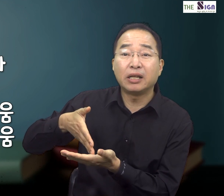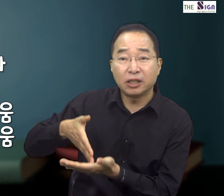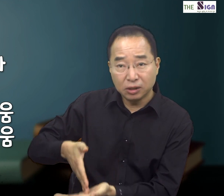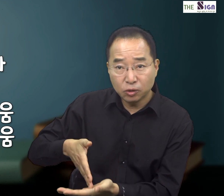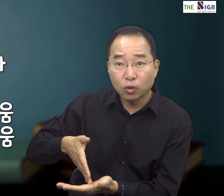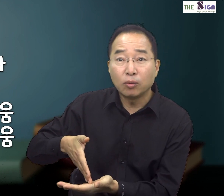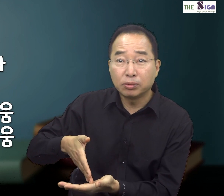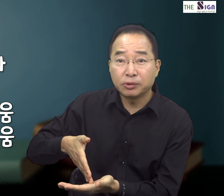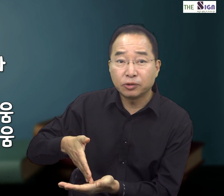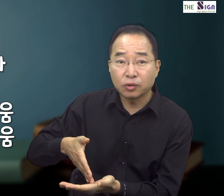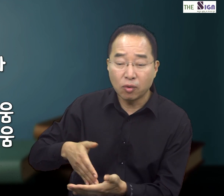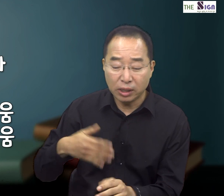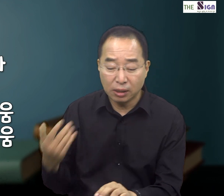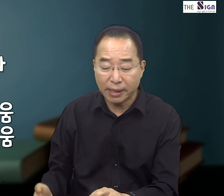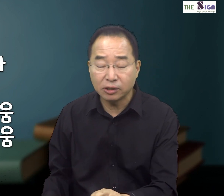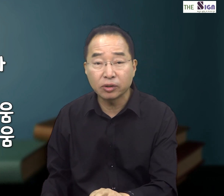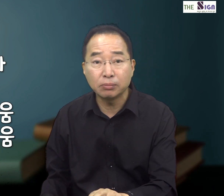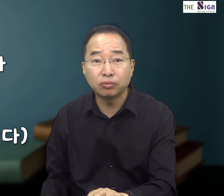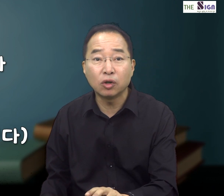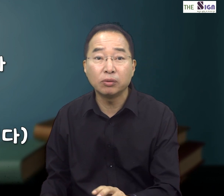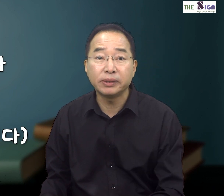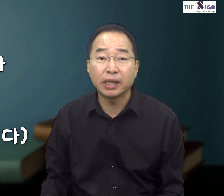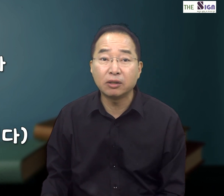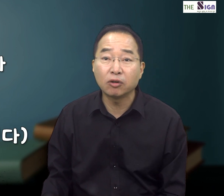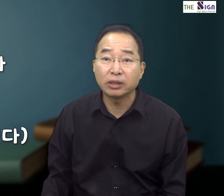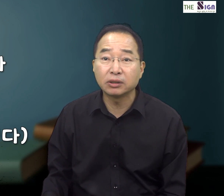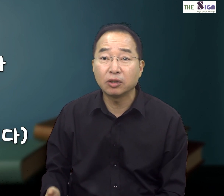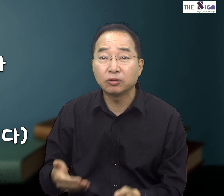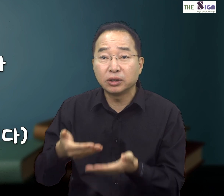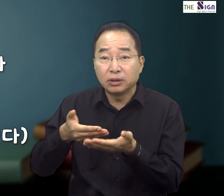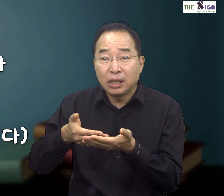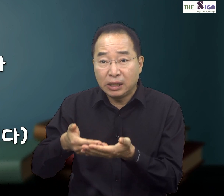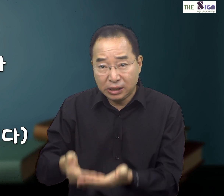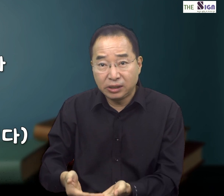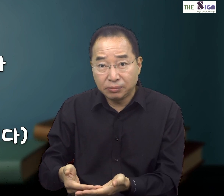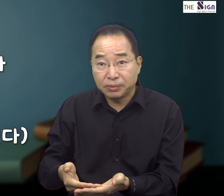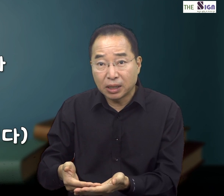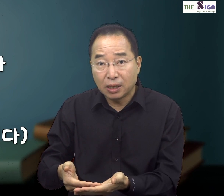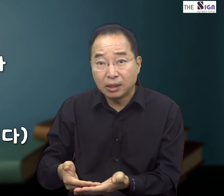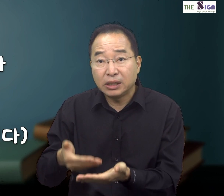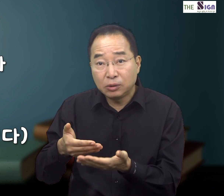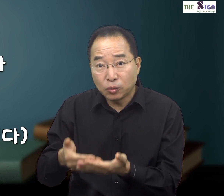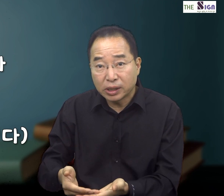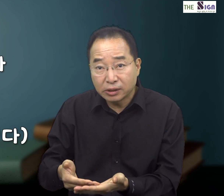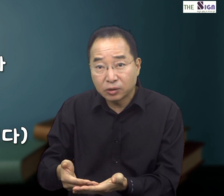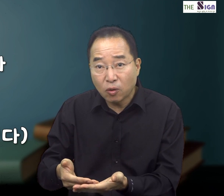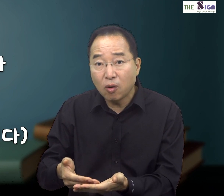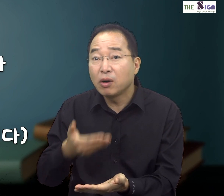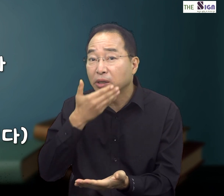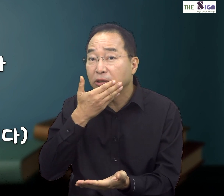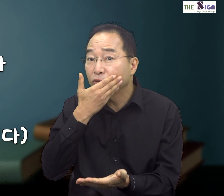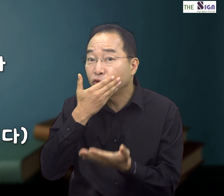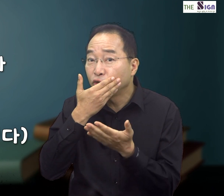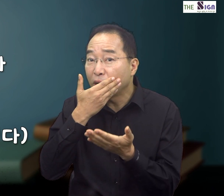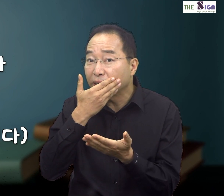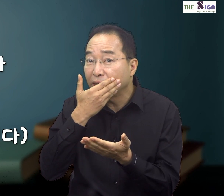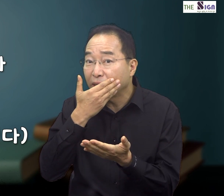이때는 이런 부분을 쓰고 일반적인 무거움이나 이런 거 같은 경우는 있습니다. 이 동작을 쓰고 그래서 중요하다 할